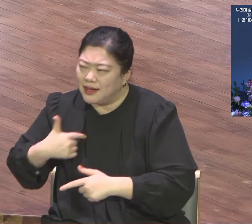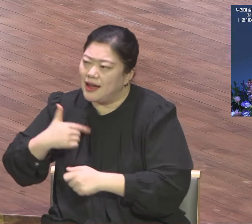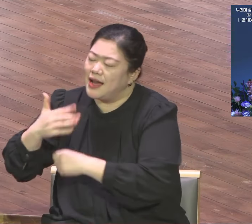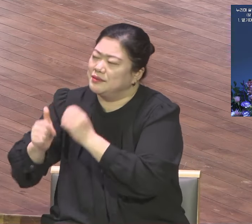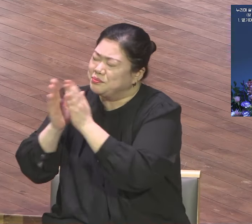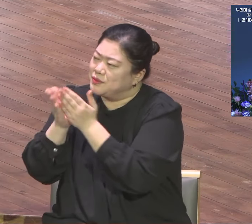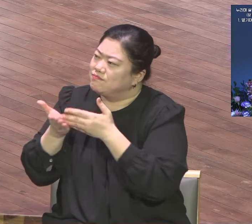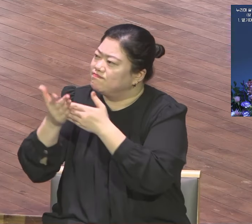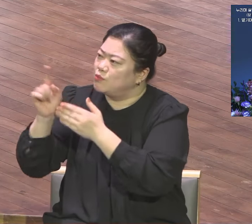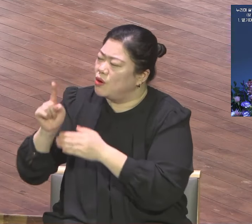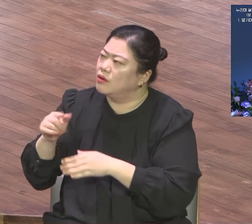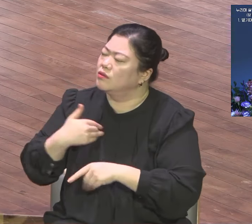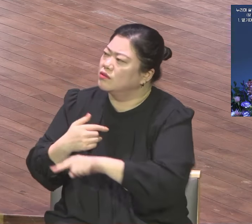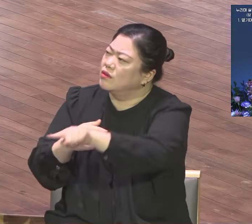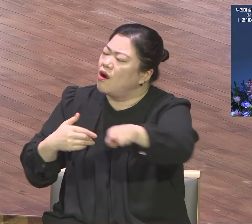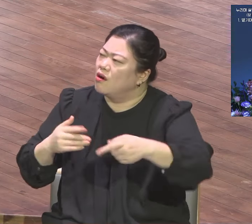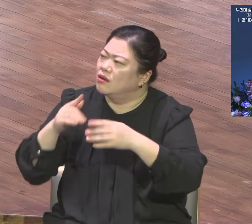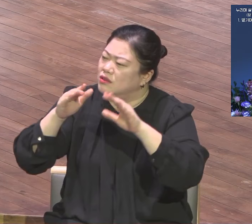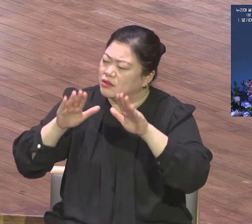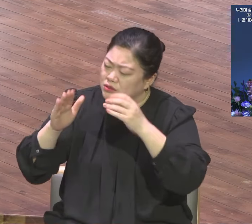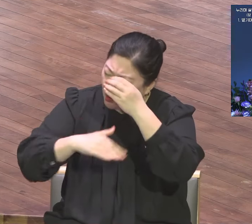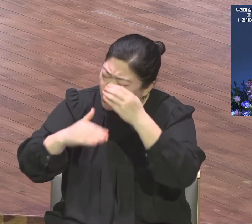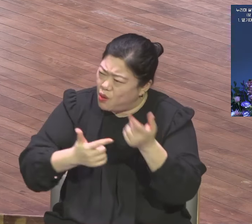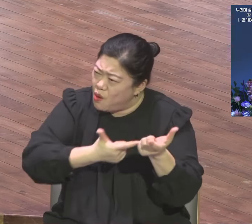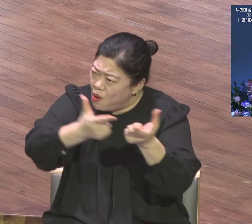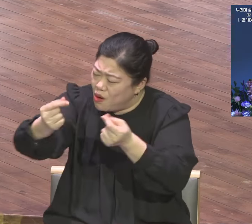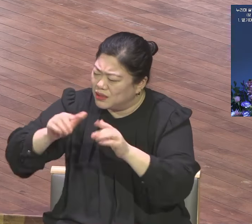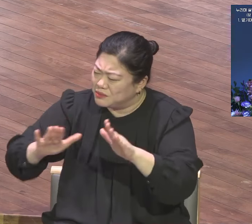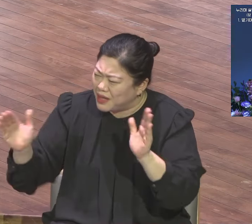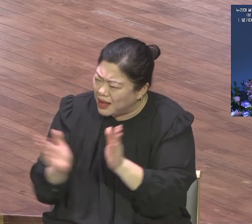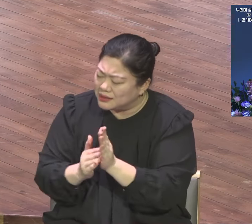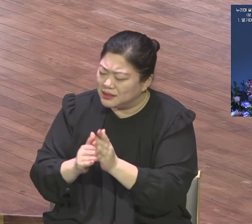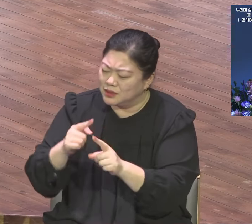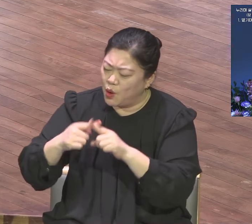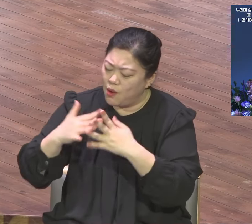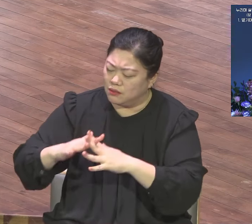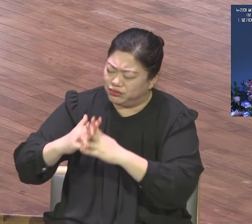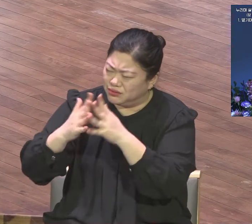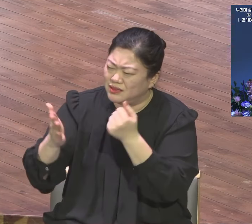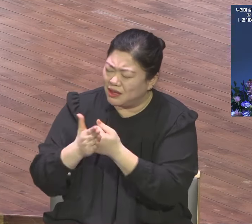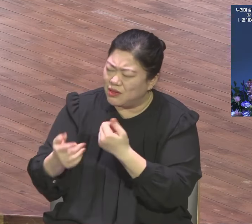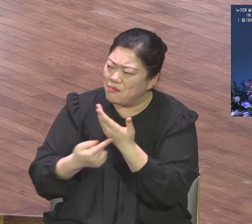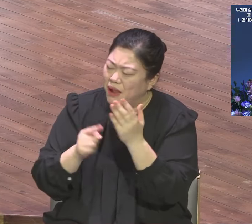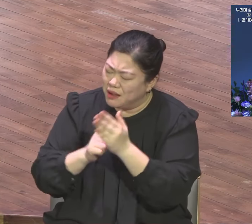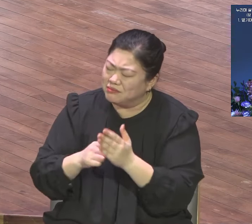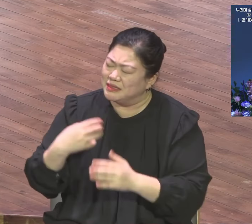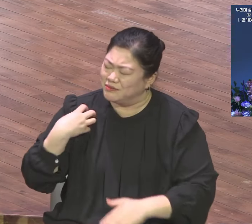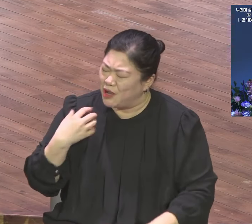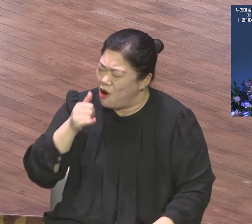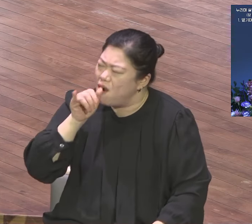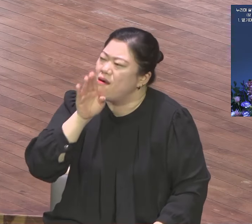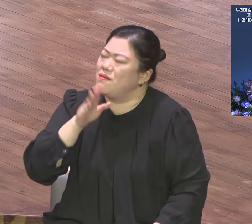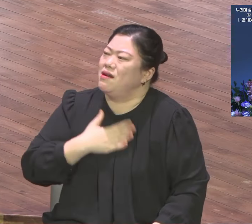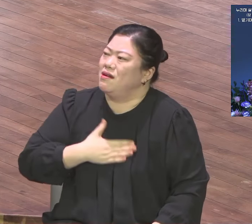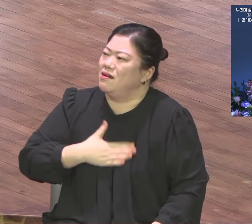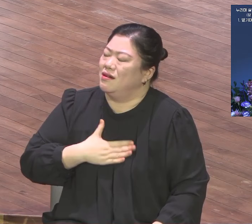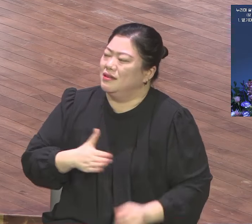잘 행복하게 잘 살고 2, 3, 7, 5천 적 복음에 쓰임 받을 수 있도록 저는 매일 기도하거든요.